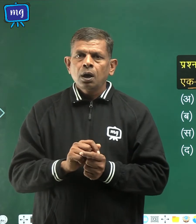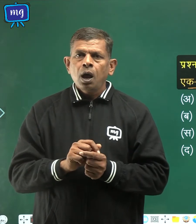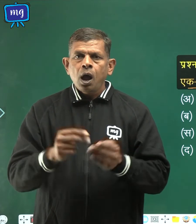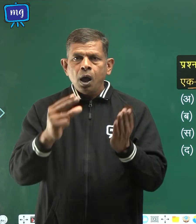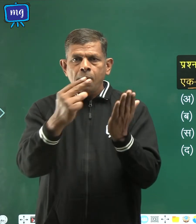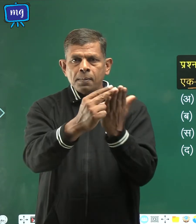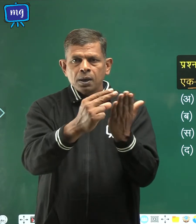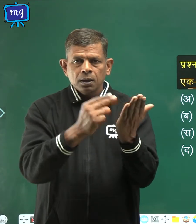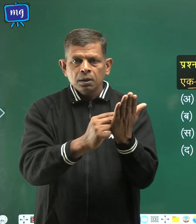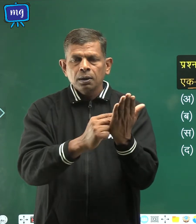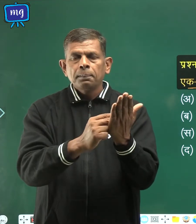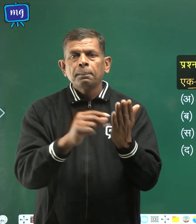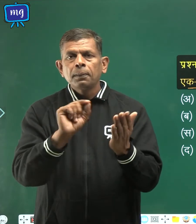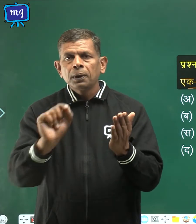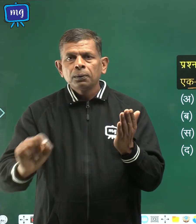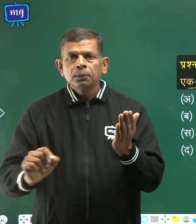पैराग्राफ लिखिए।